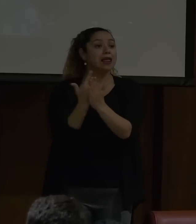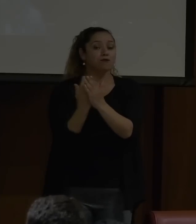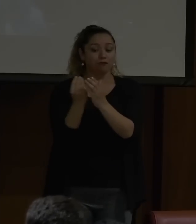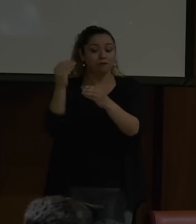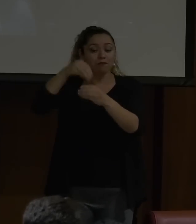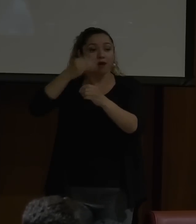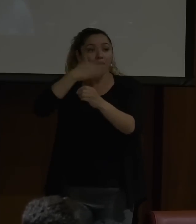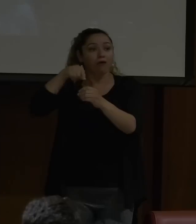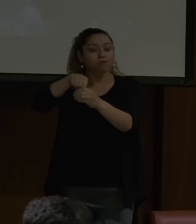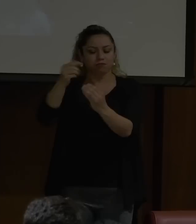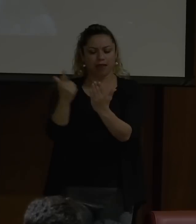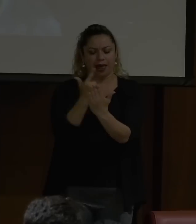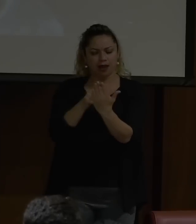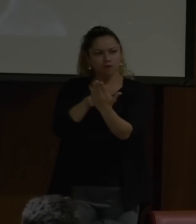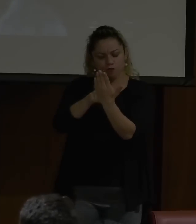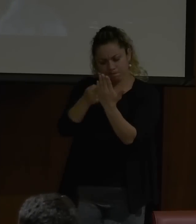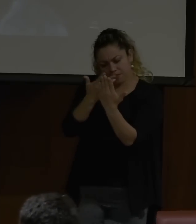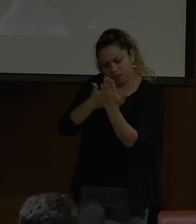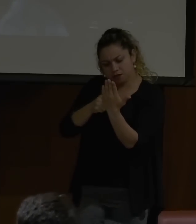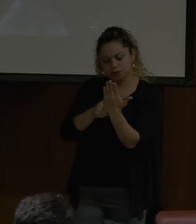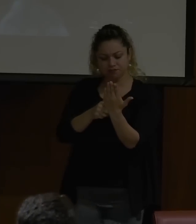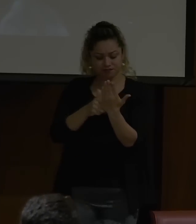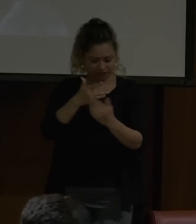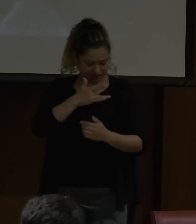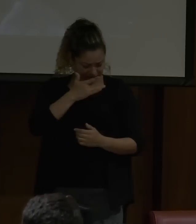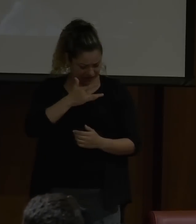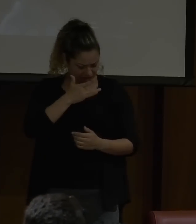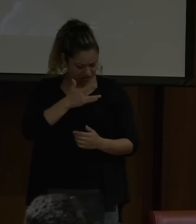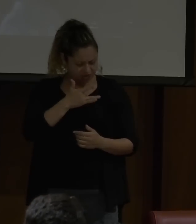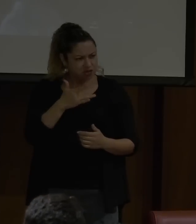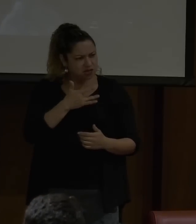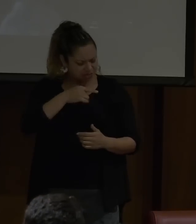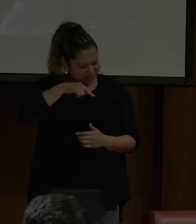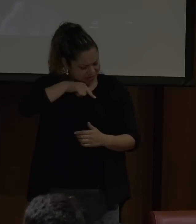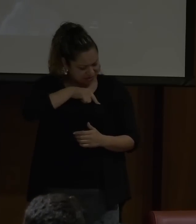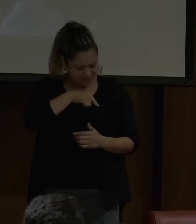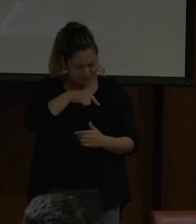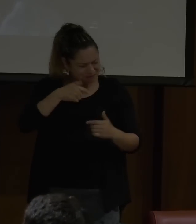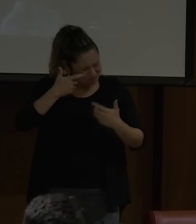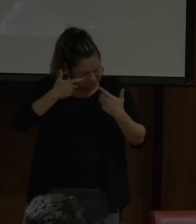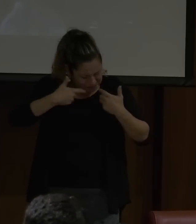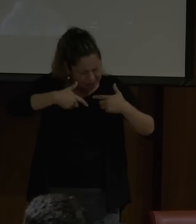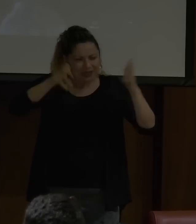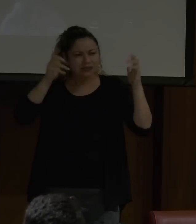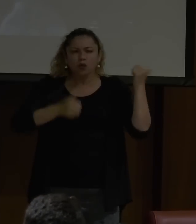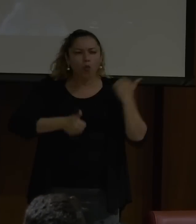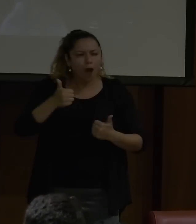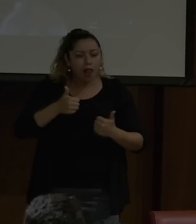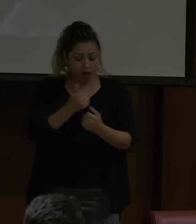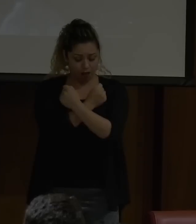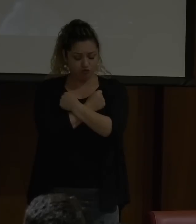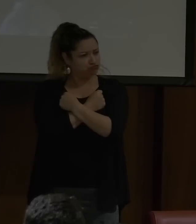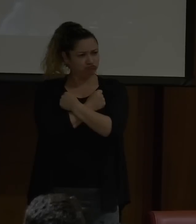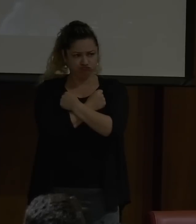pasará, que dice: quizás el sentimiento más grande que se pueda sentir por una persona no es la admiración ni es el